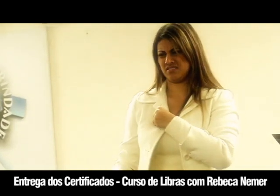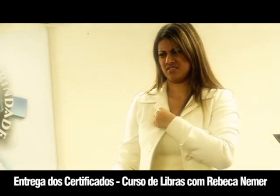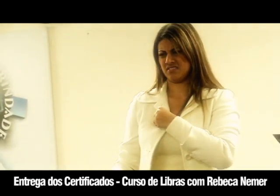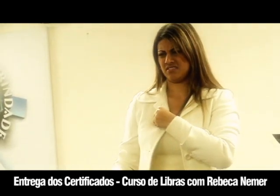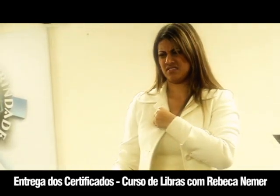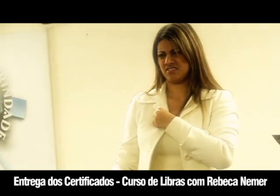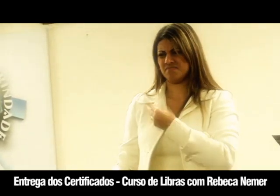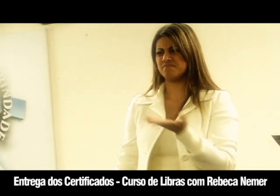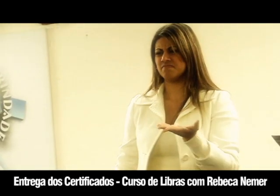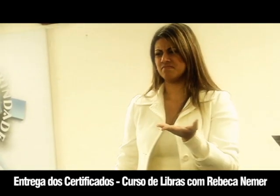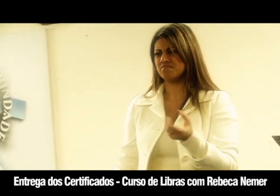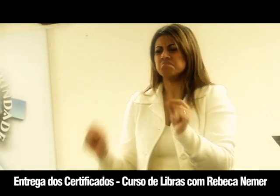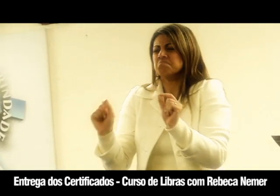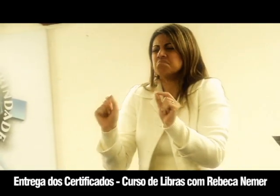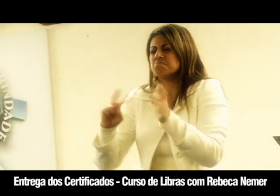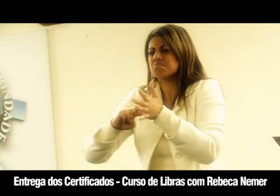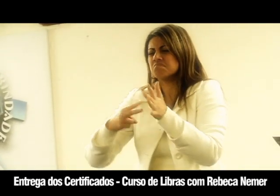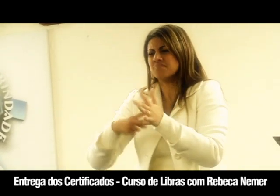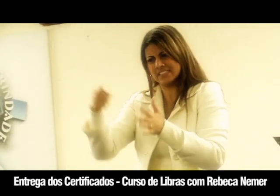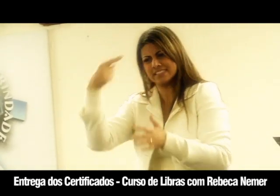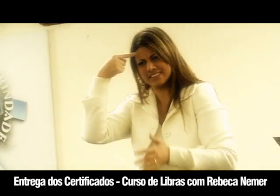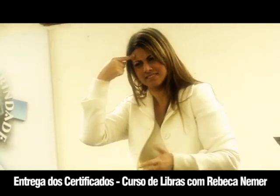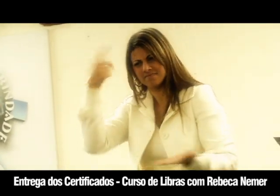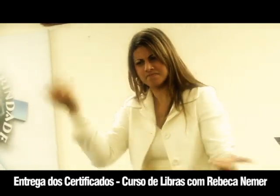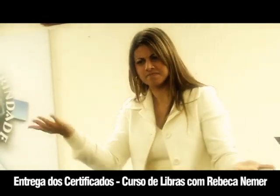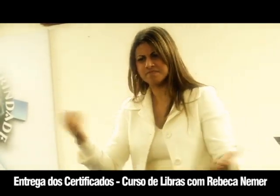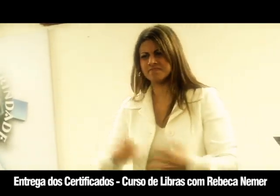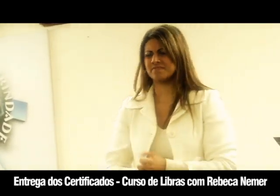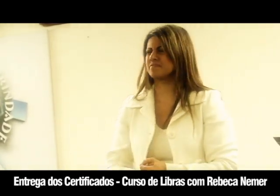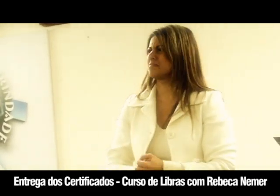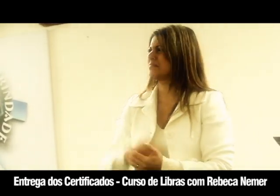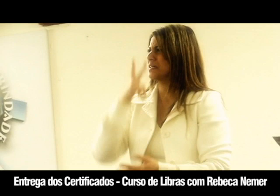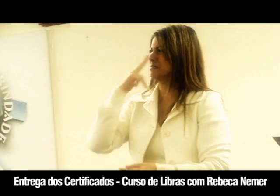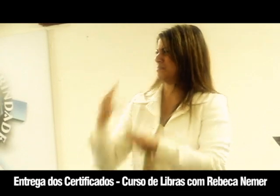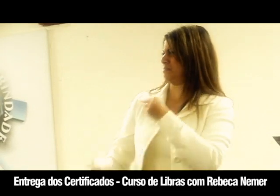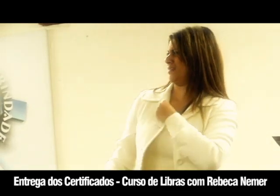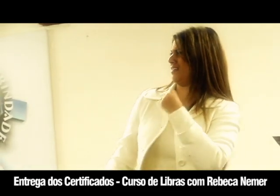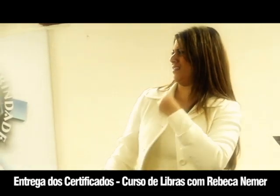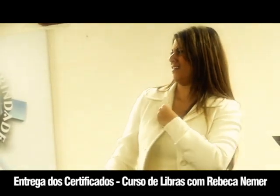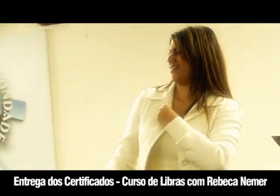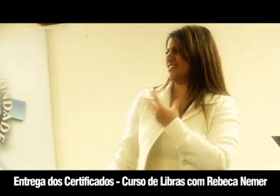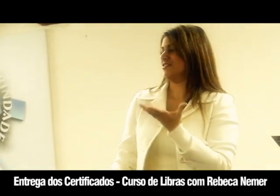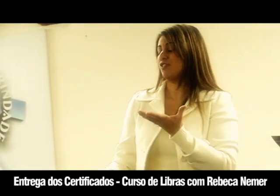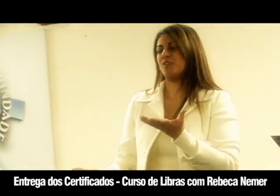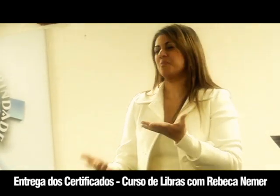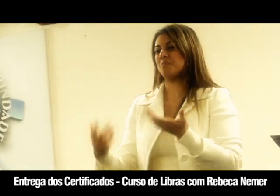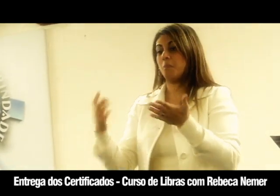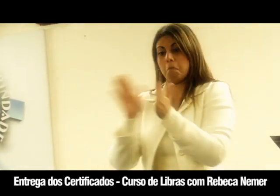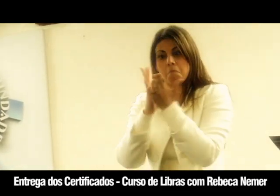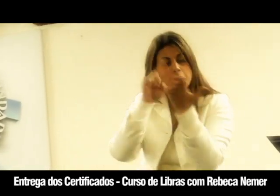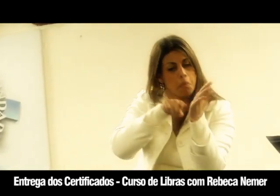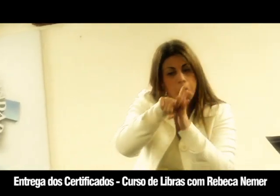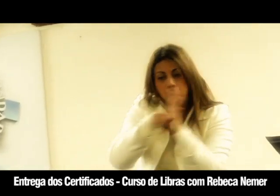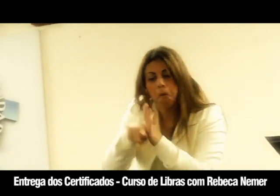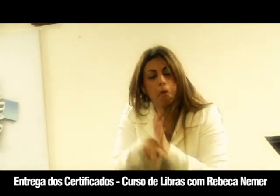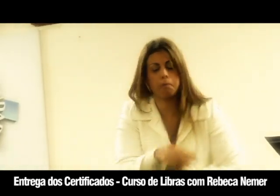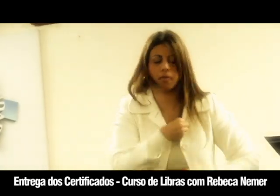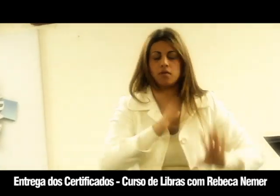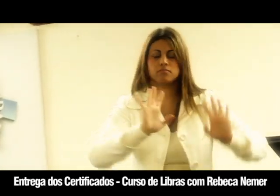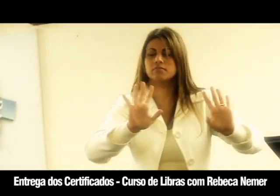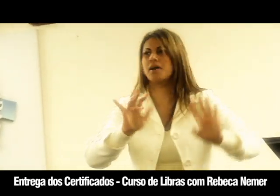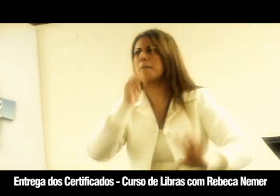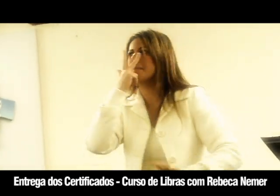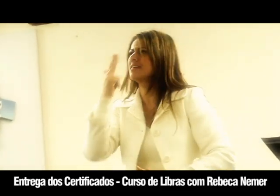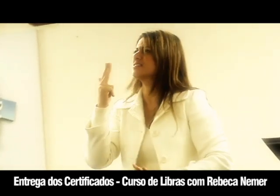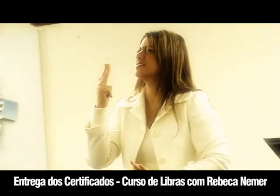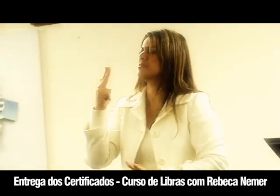Deus. Essa não é a definição bíblica de pecado. Essa é para explicar de uma forma mais ilustrativa. Também tem